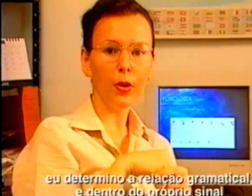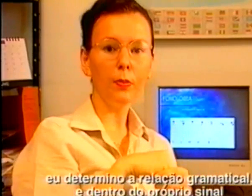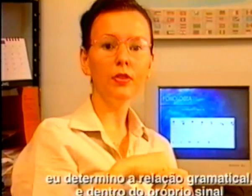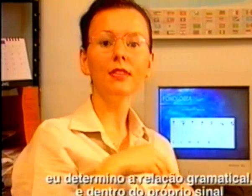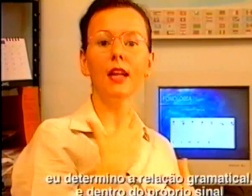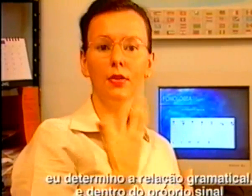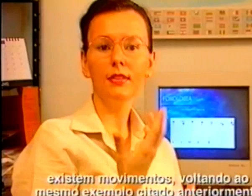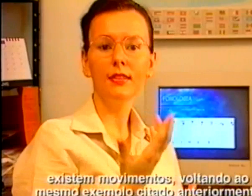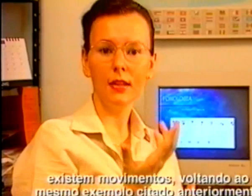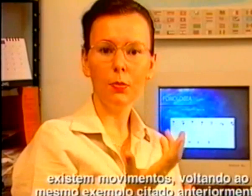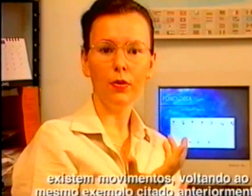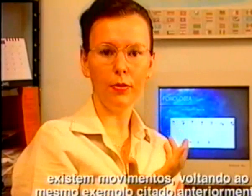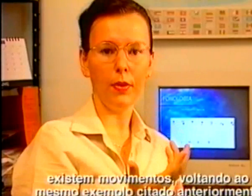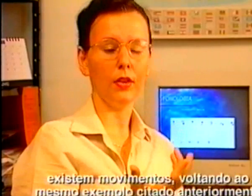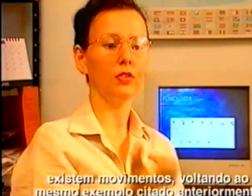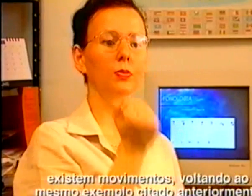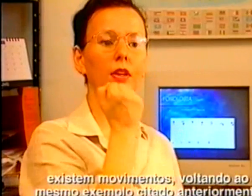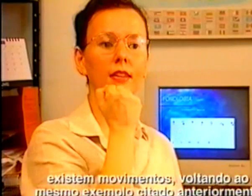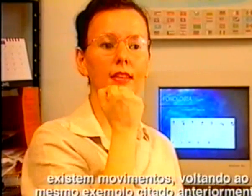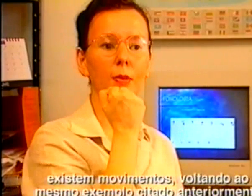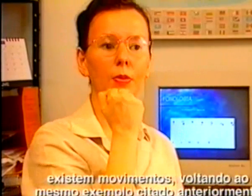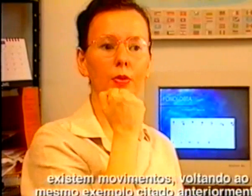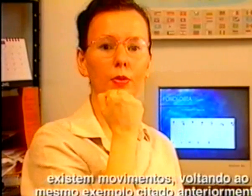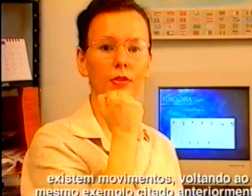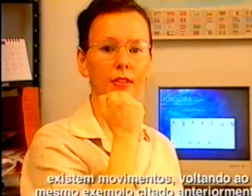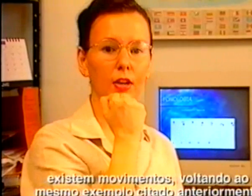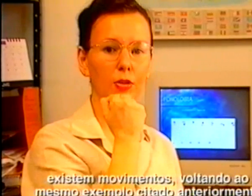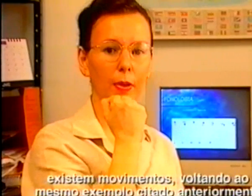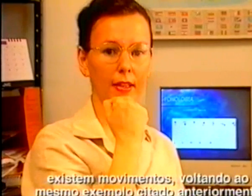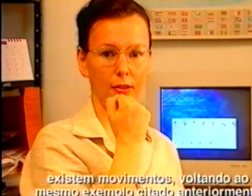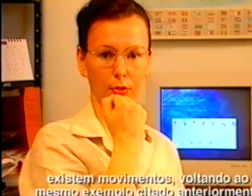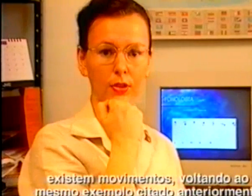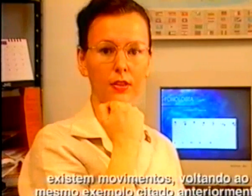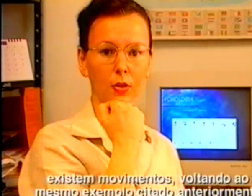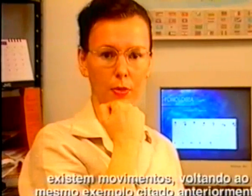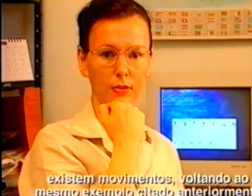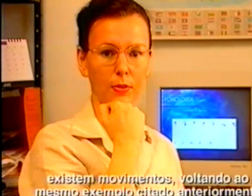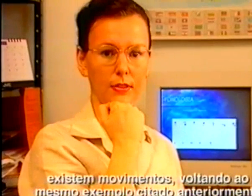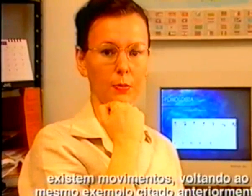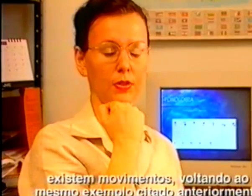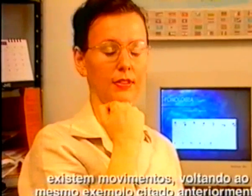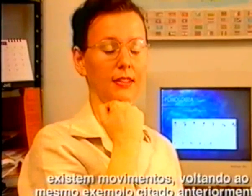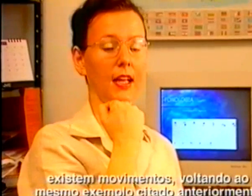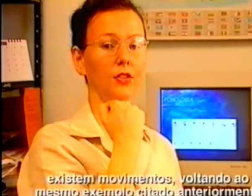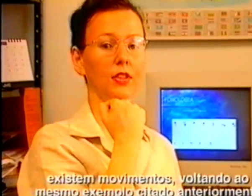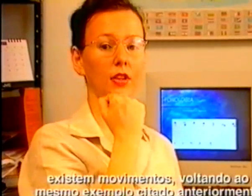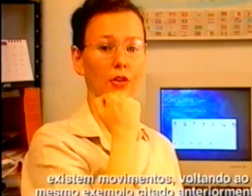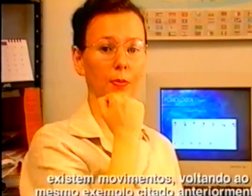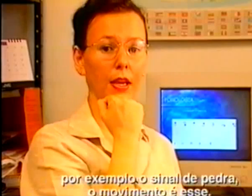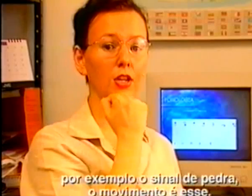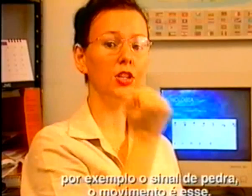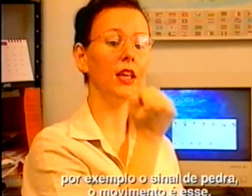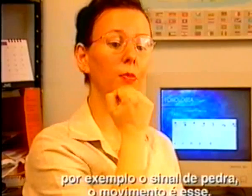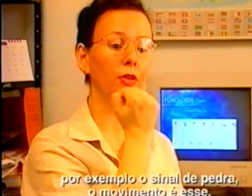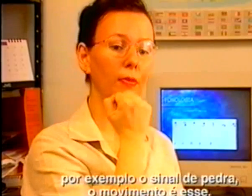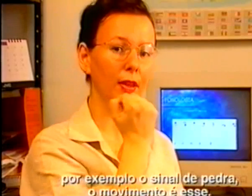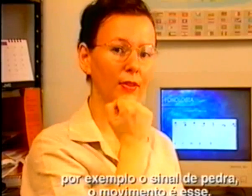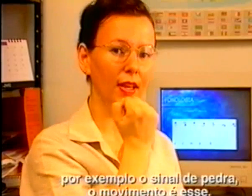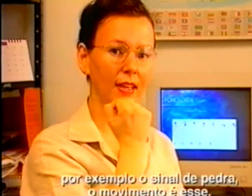do próprio sinal existem movimentos. Por exemplo, o sinal de pedra, voltando ao mesmo exemplo citado anteriormente, o movimento